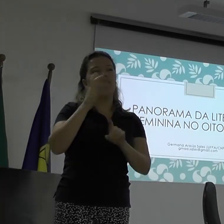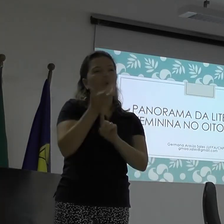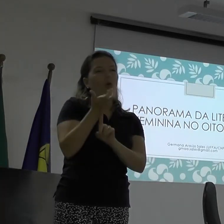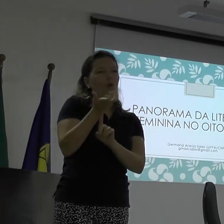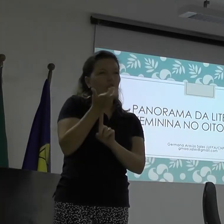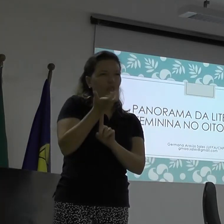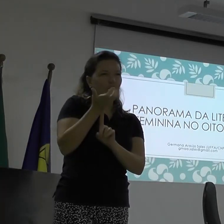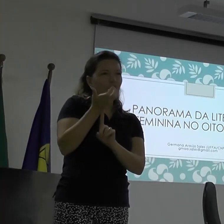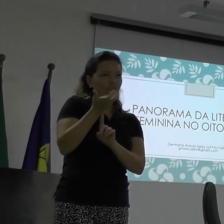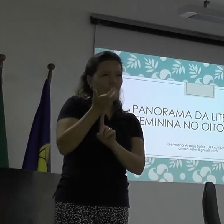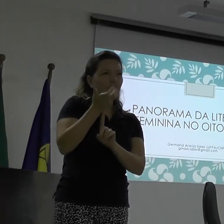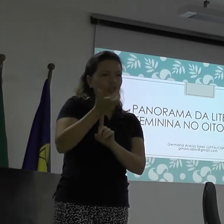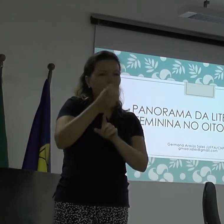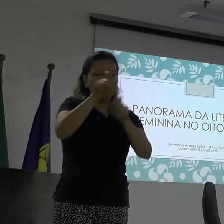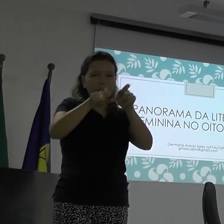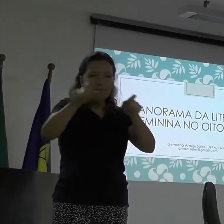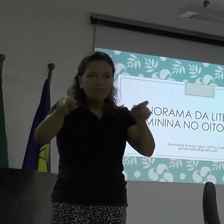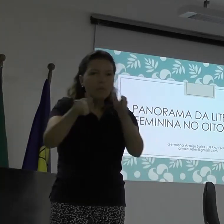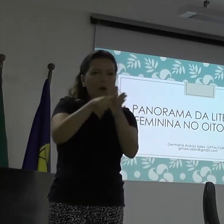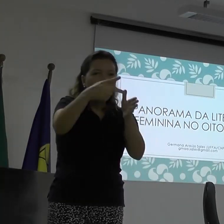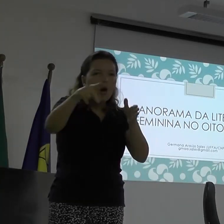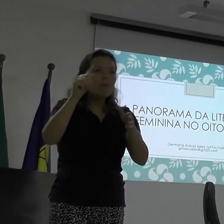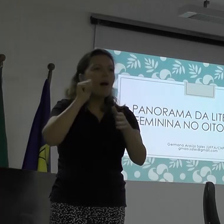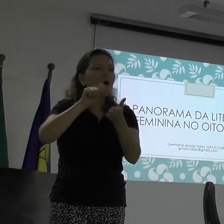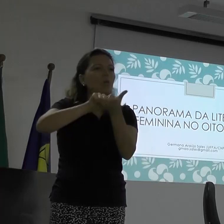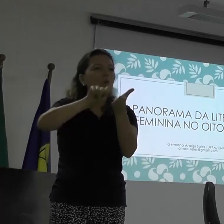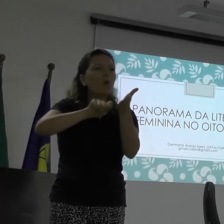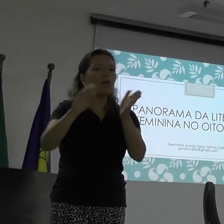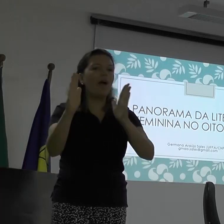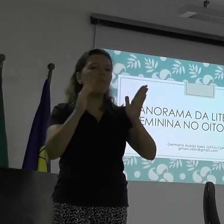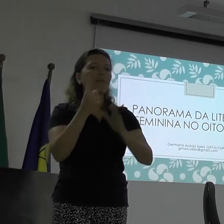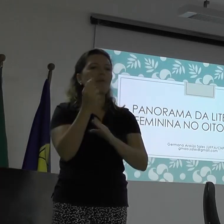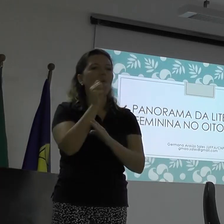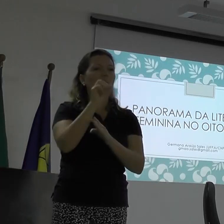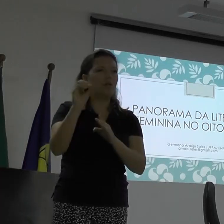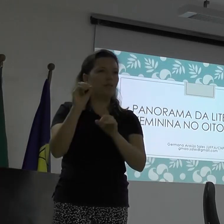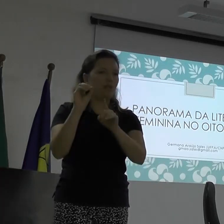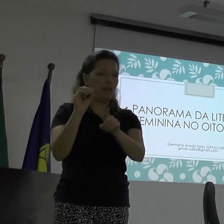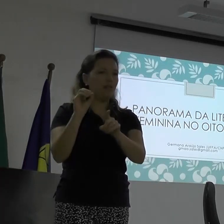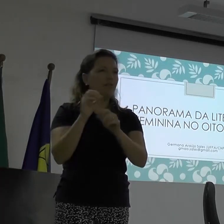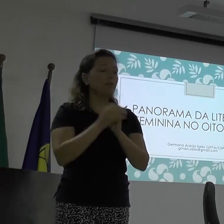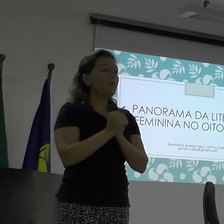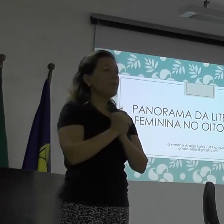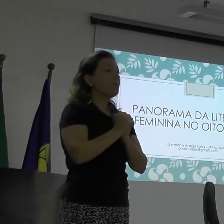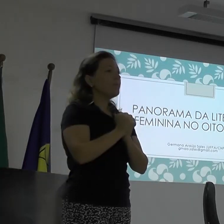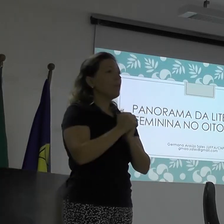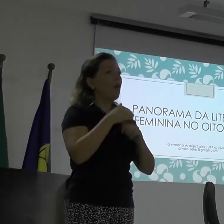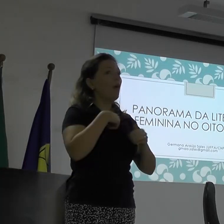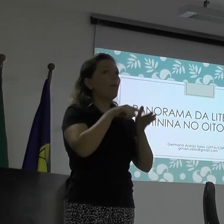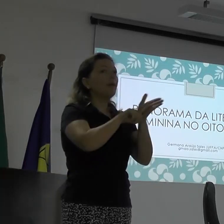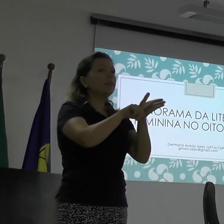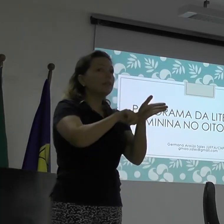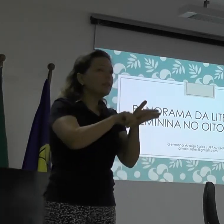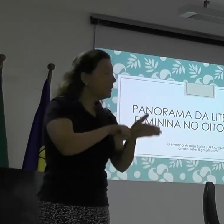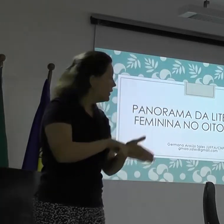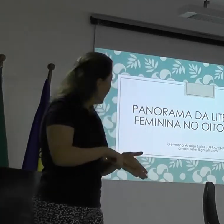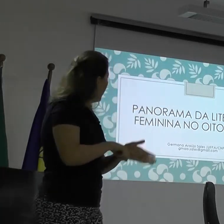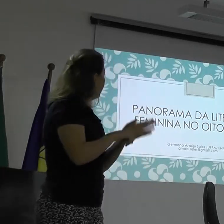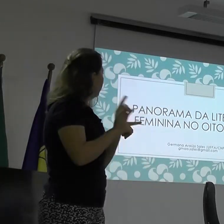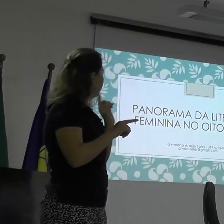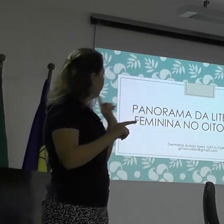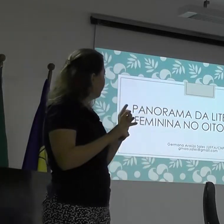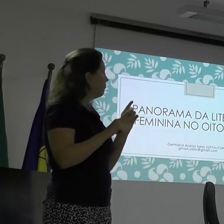daí, juntamente com a obra de Zaide e com uma pesquisa que eu fiz nas